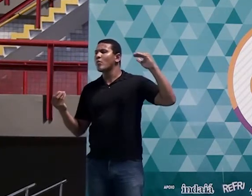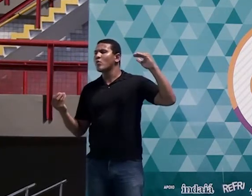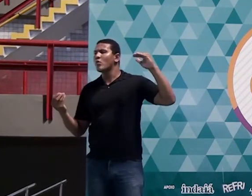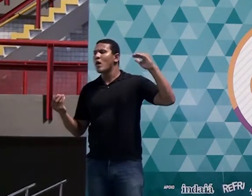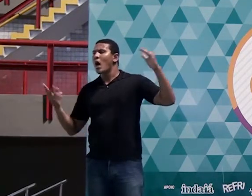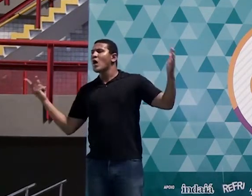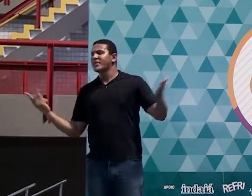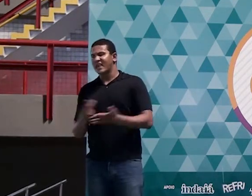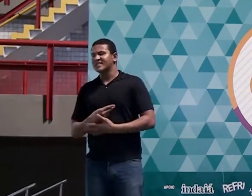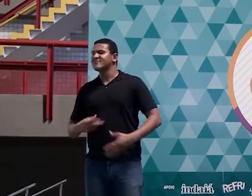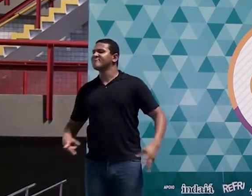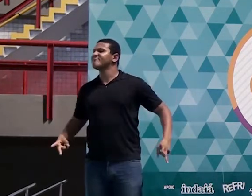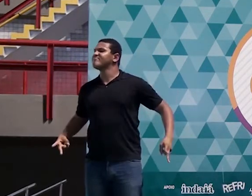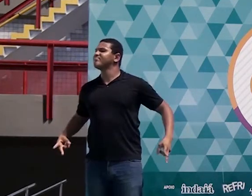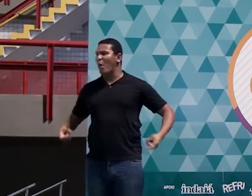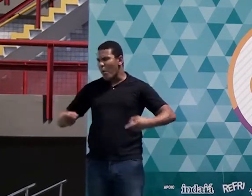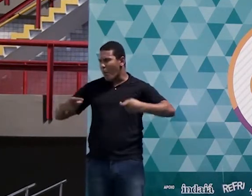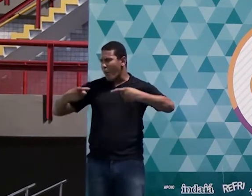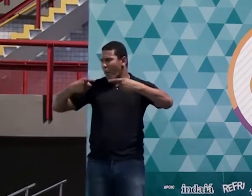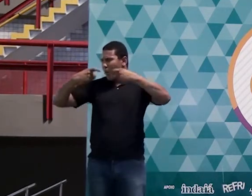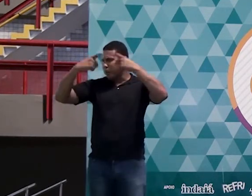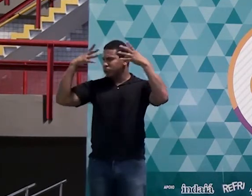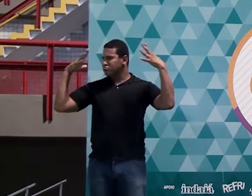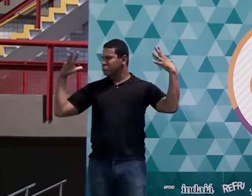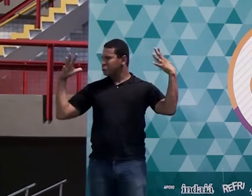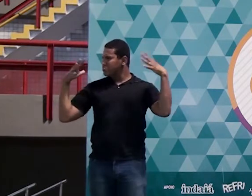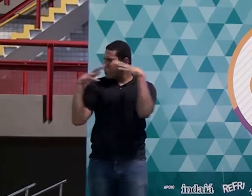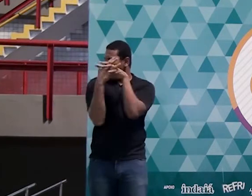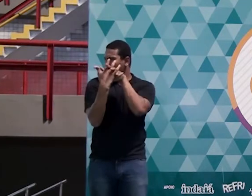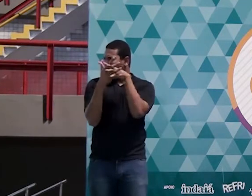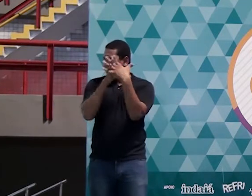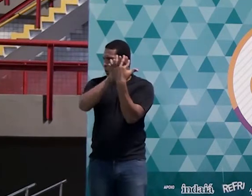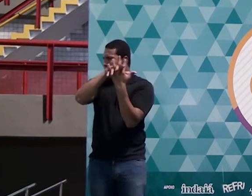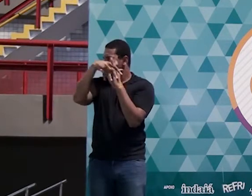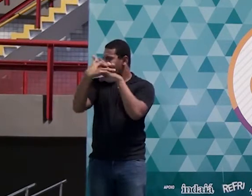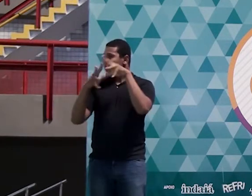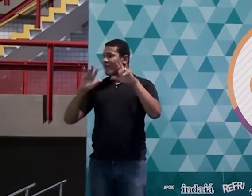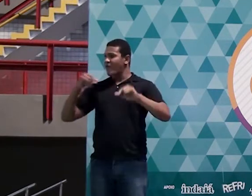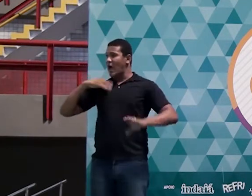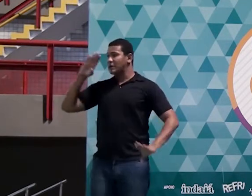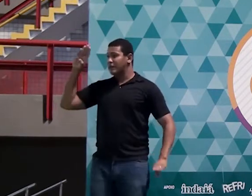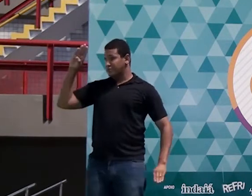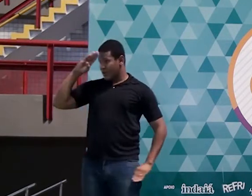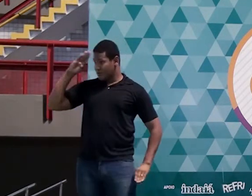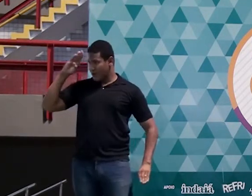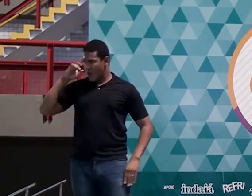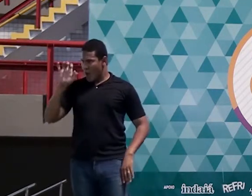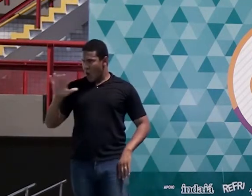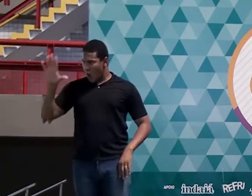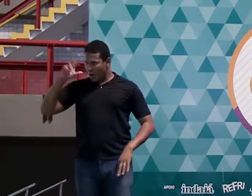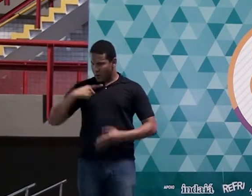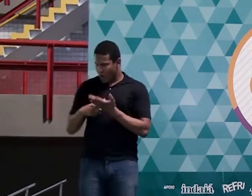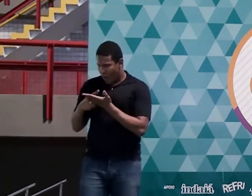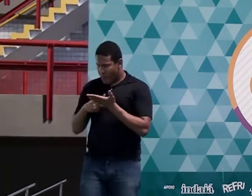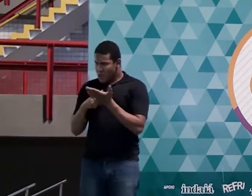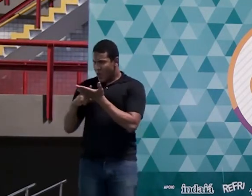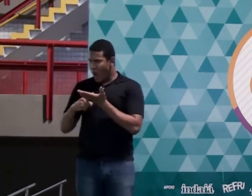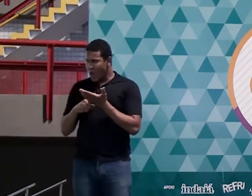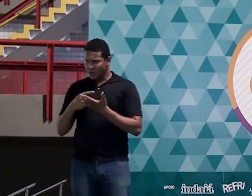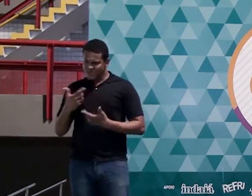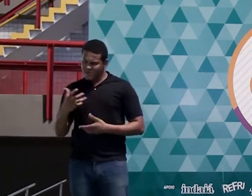guerra. A Europa vai montar um movimento militar para derrotar os árabes. Na cabeça